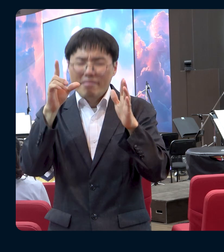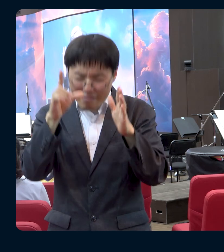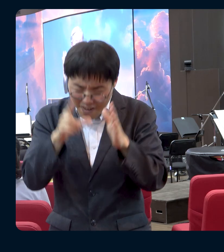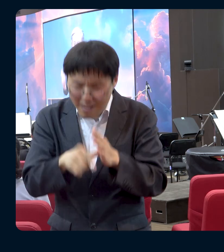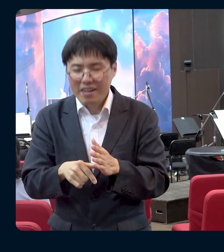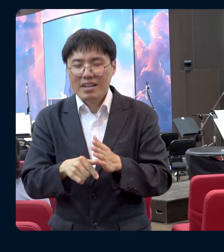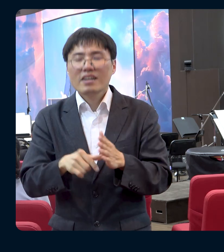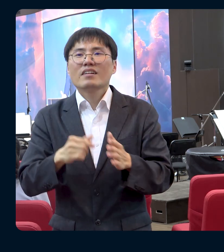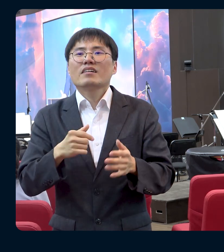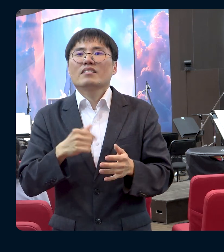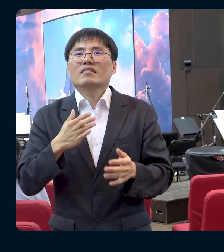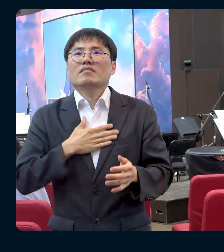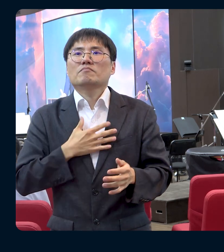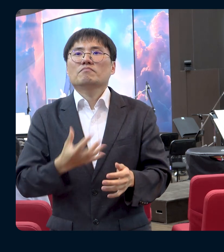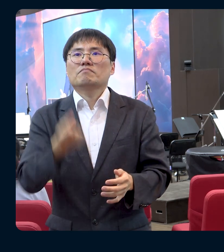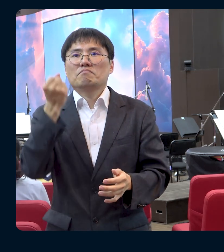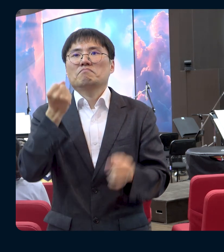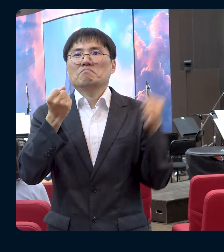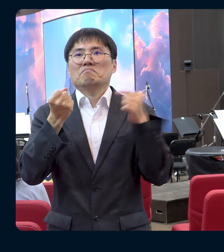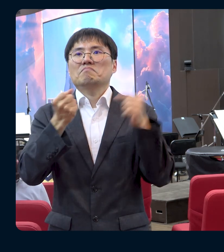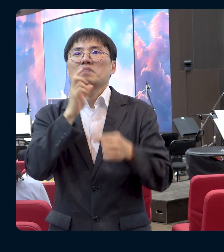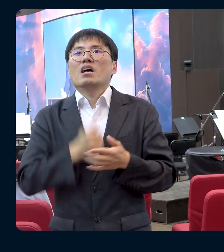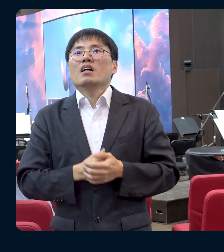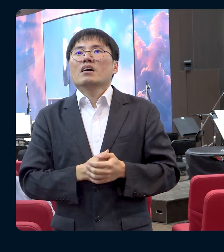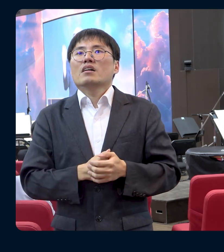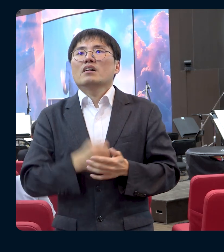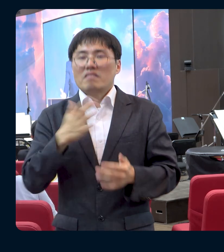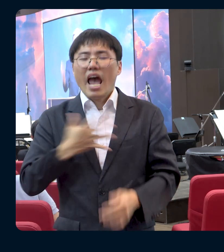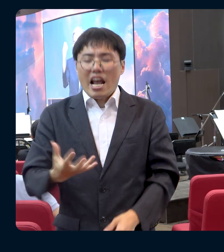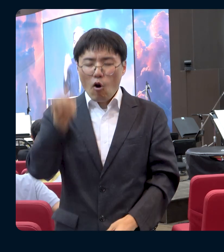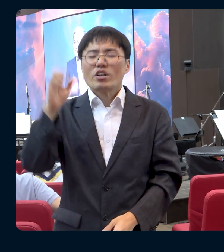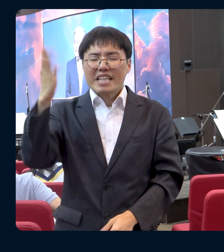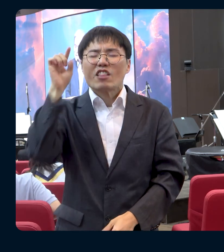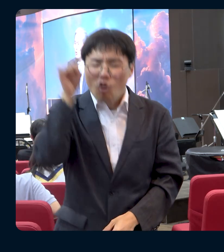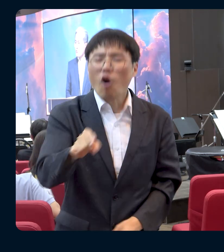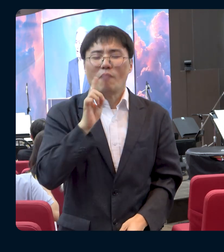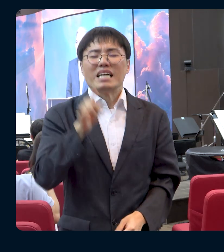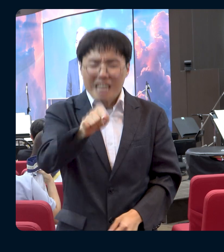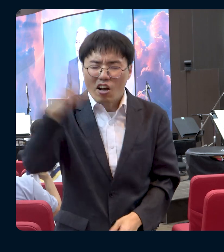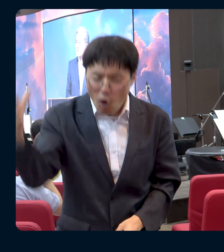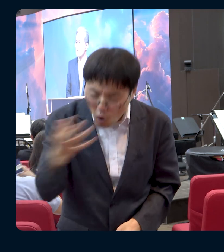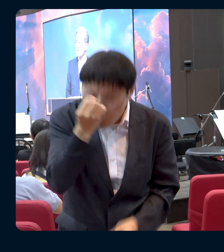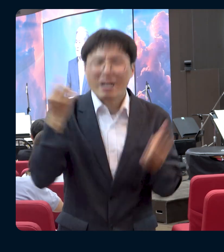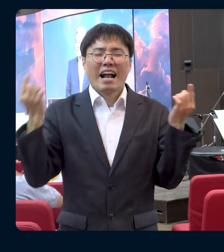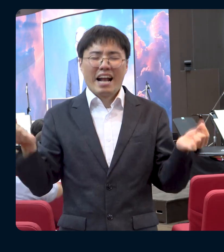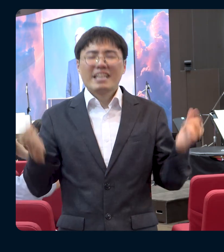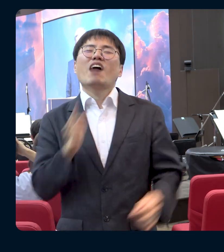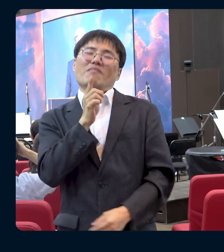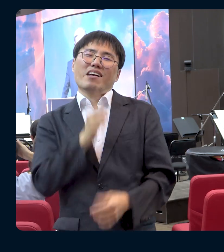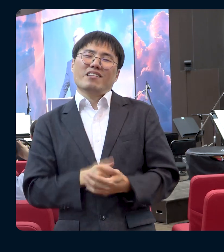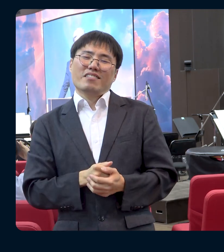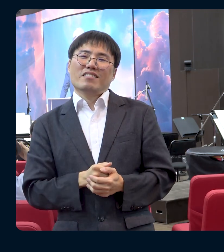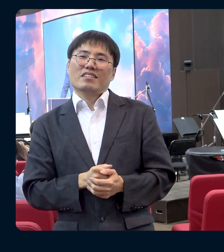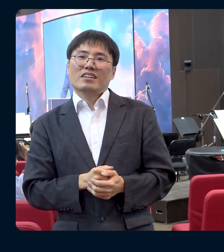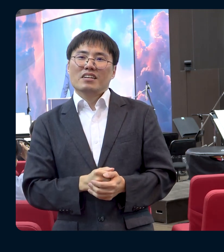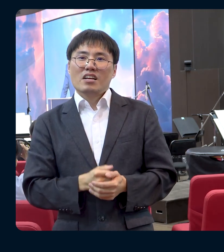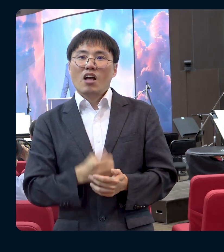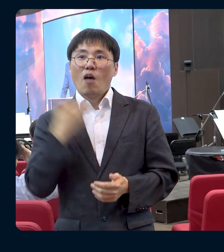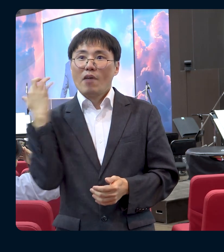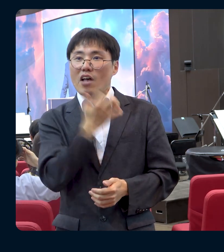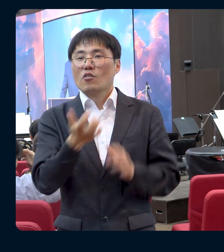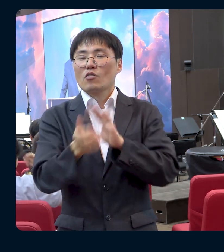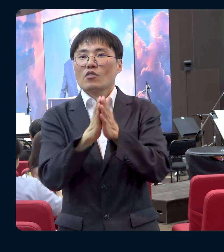할 때 이렇게 말씀하셨어요. 내 소유가 되는 것, 내 것이 되는 것, 이게 거룩이라고 말씀하셨어요.